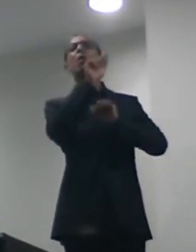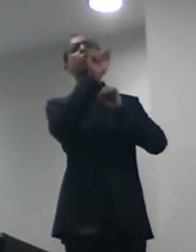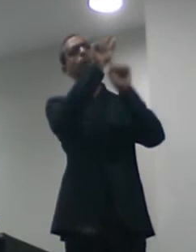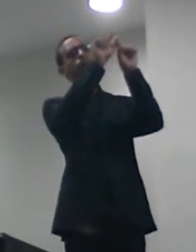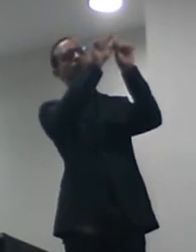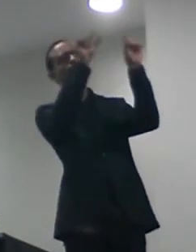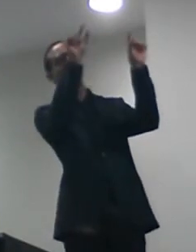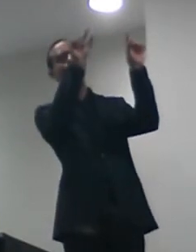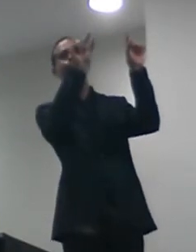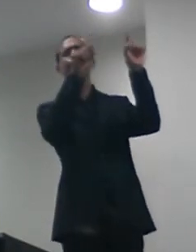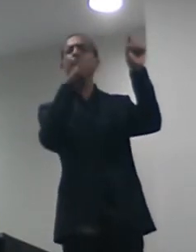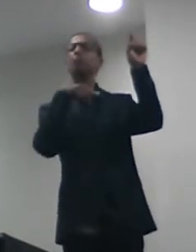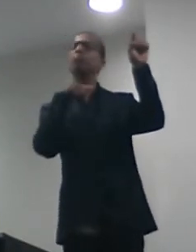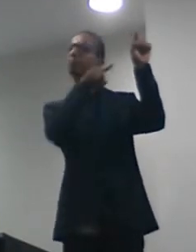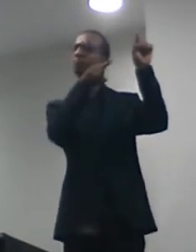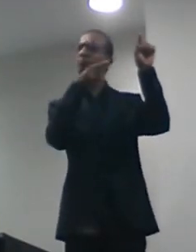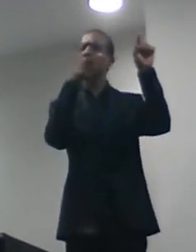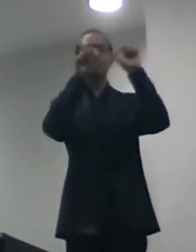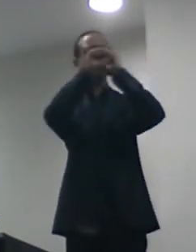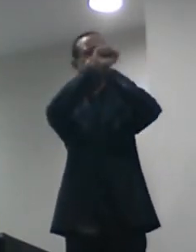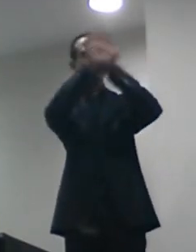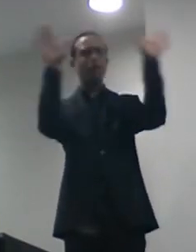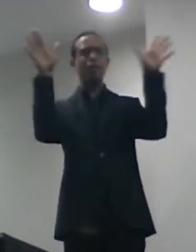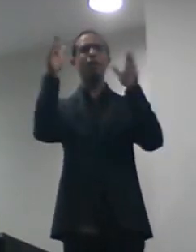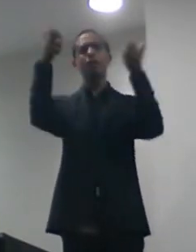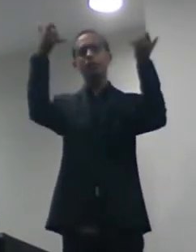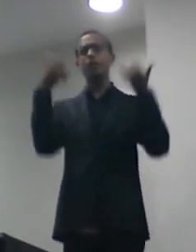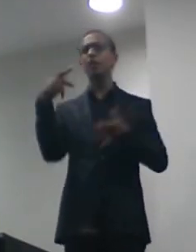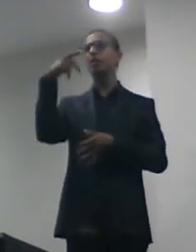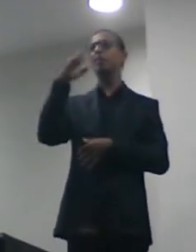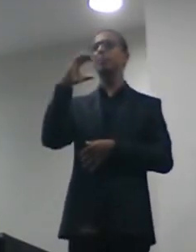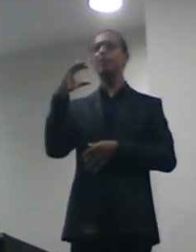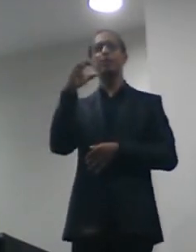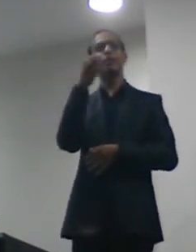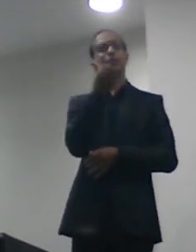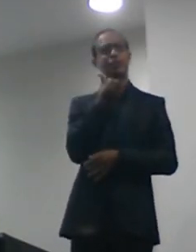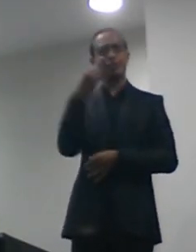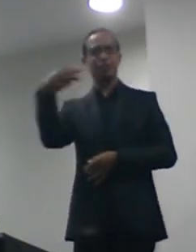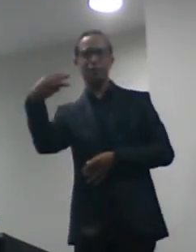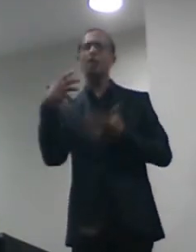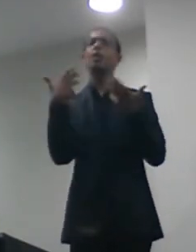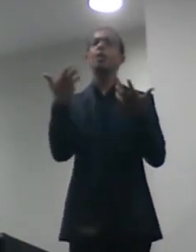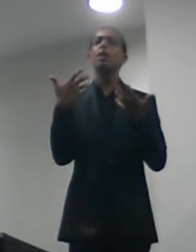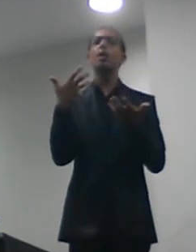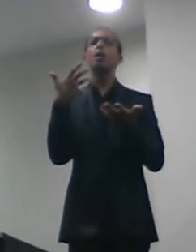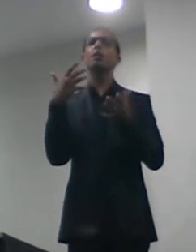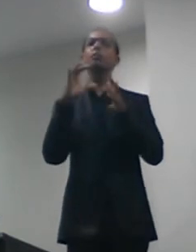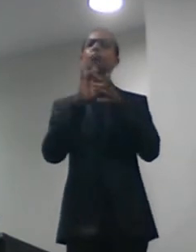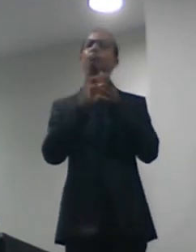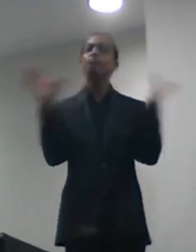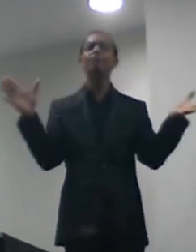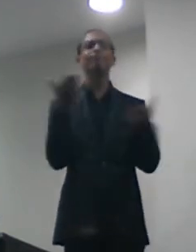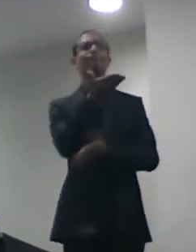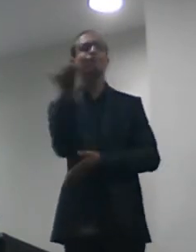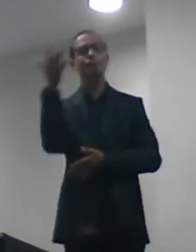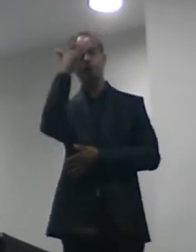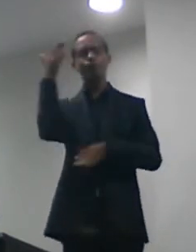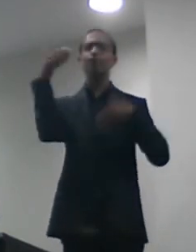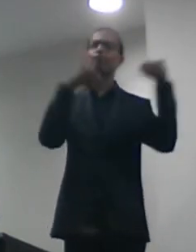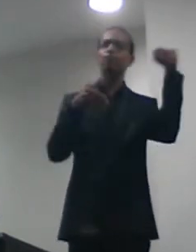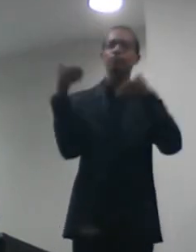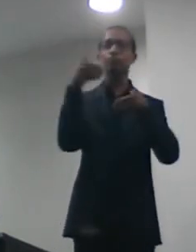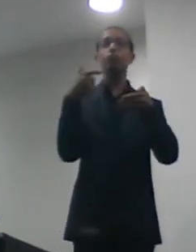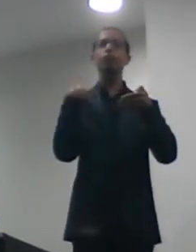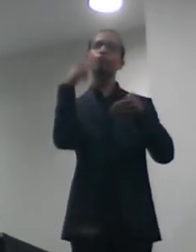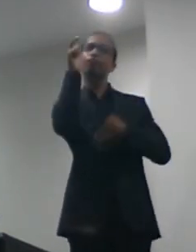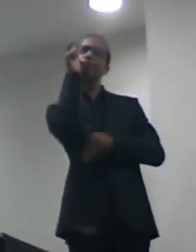ficou muito evidente na fala dele, e citou até a PEC 63, e que eles querem garantir o acesso às pessoas. Isso também